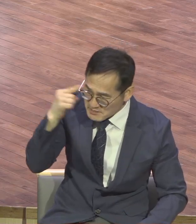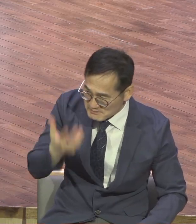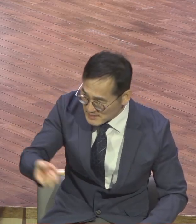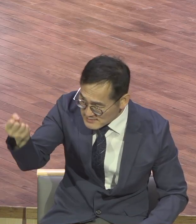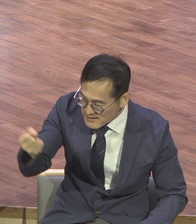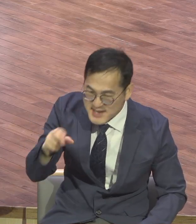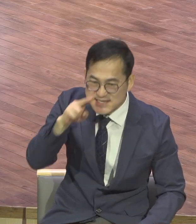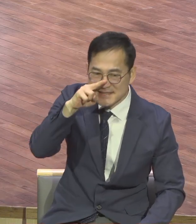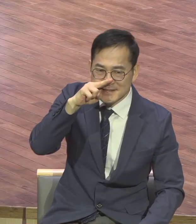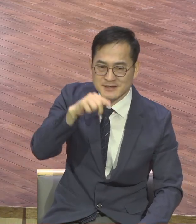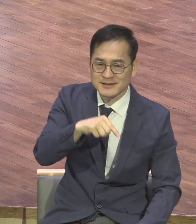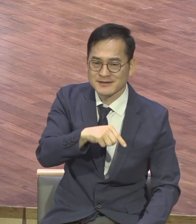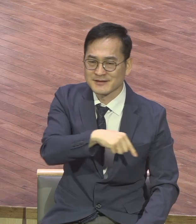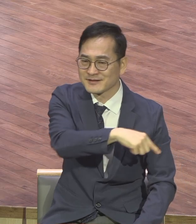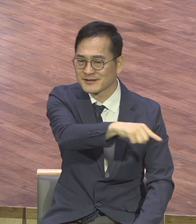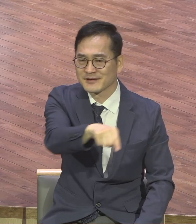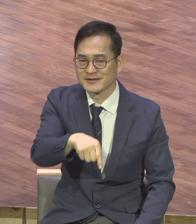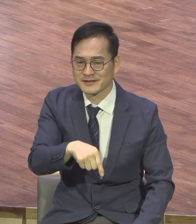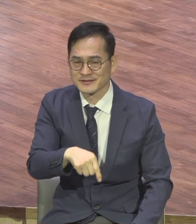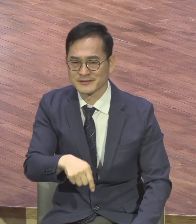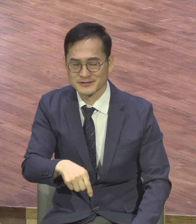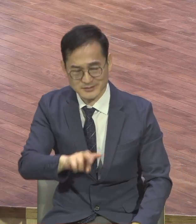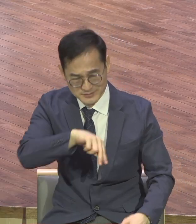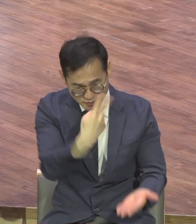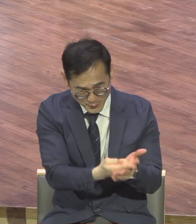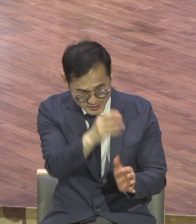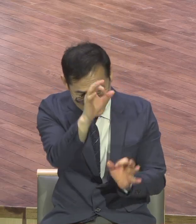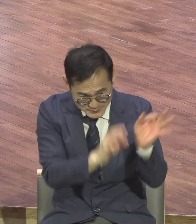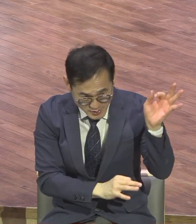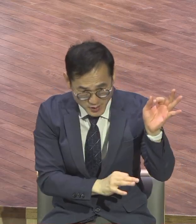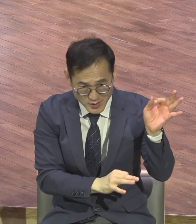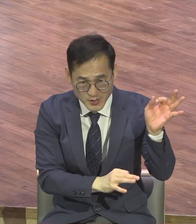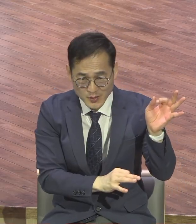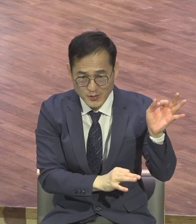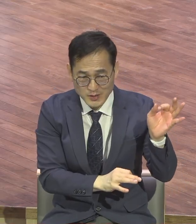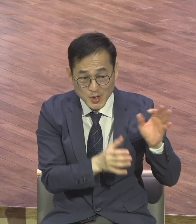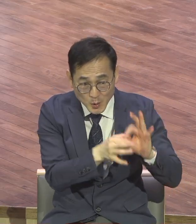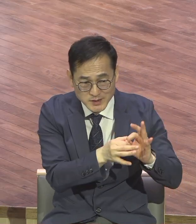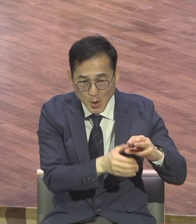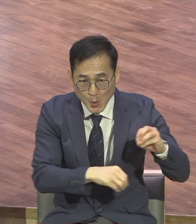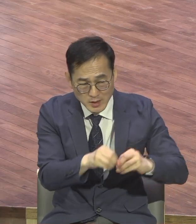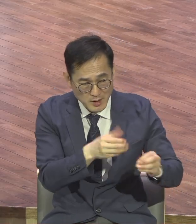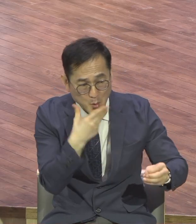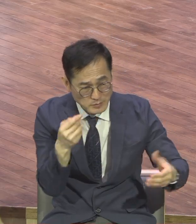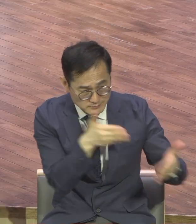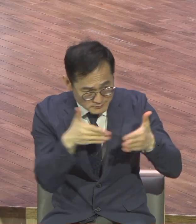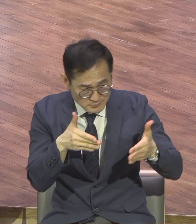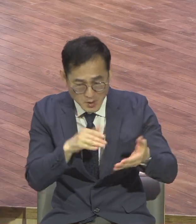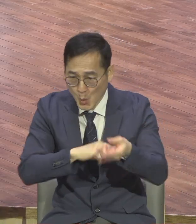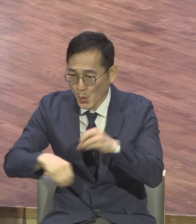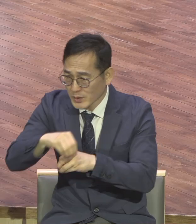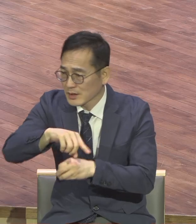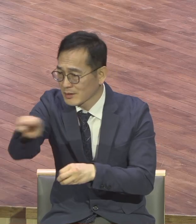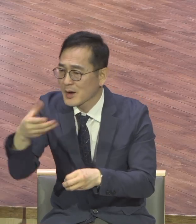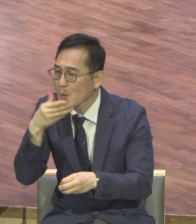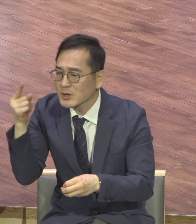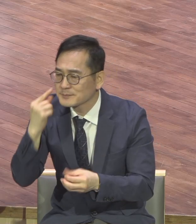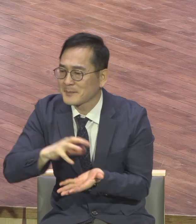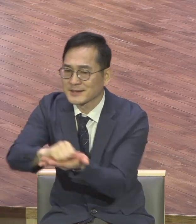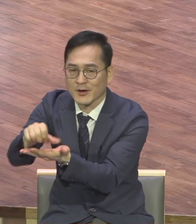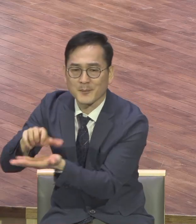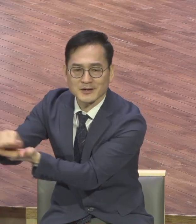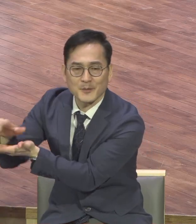넘어짐이 세상의 풍성함이 되며 그들의 실패가 이방인의 풍성함이 되거든 하물며 그들의